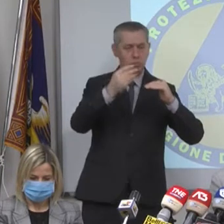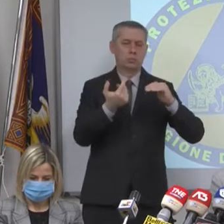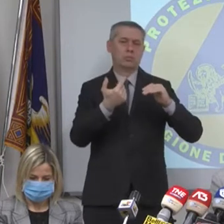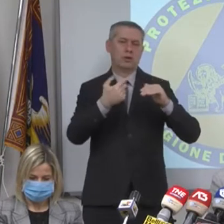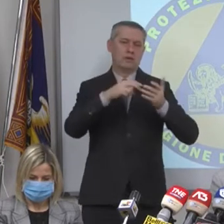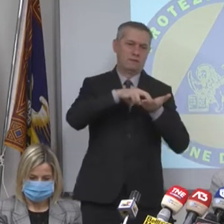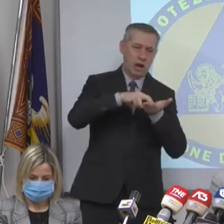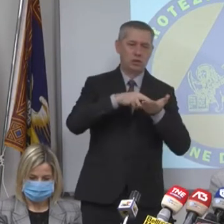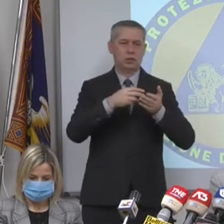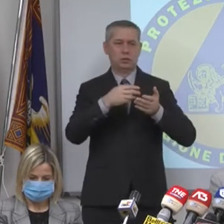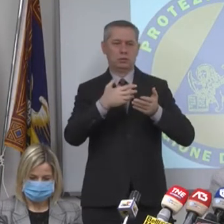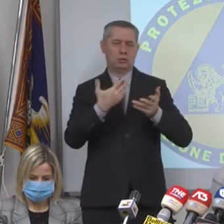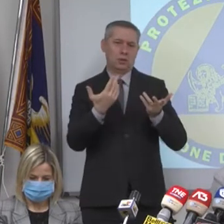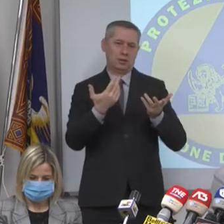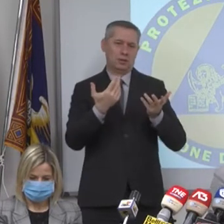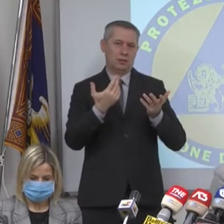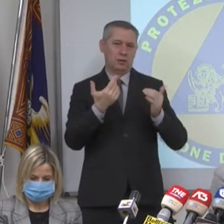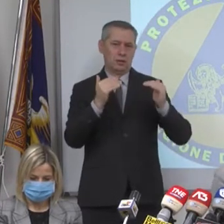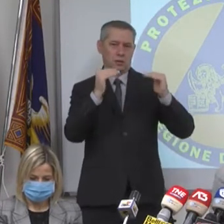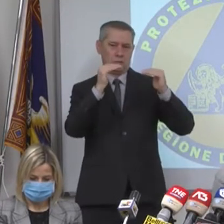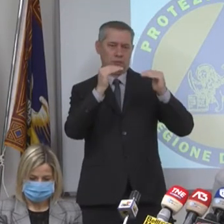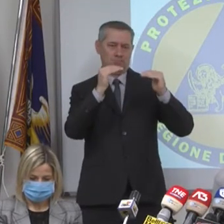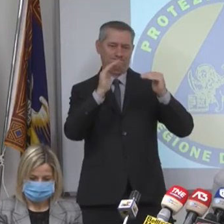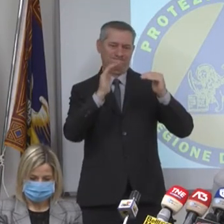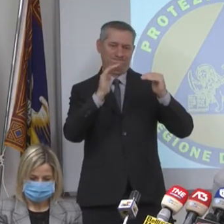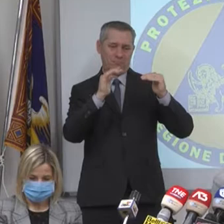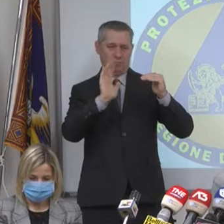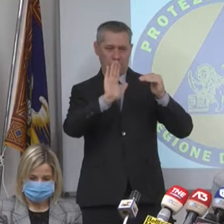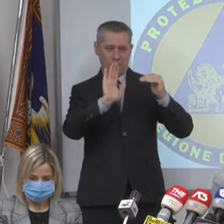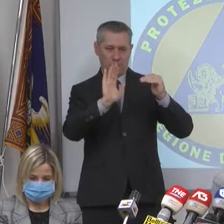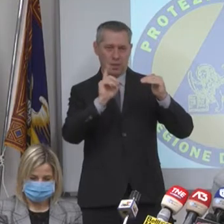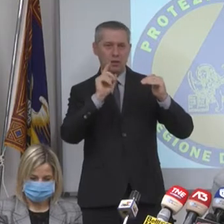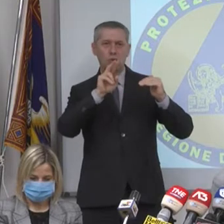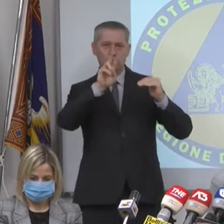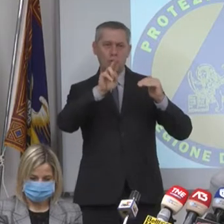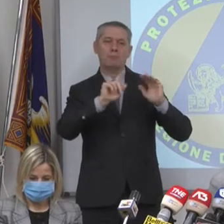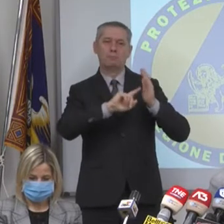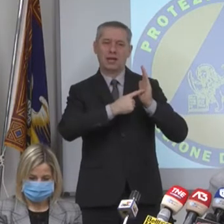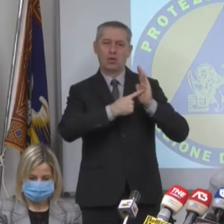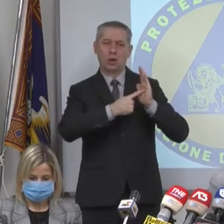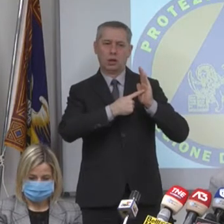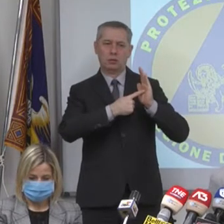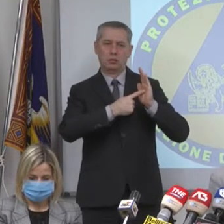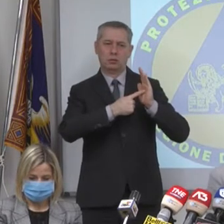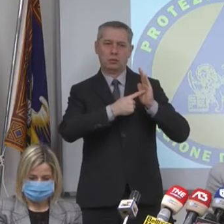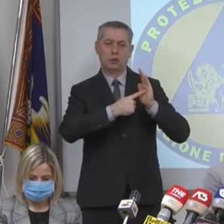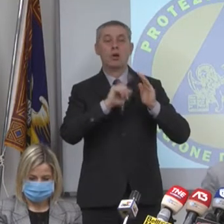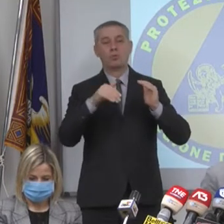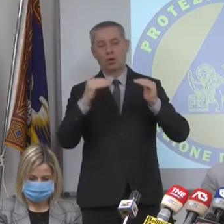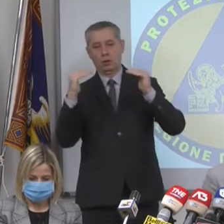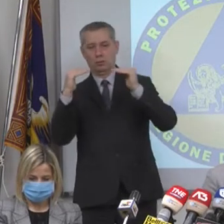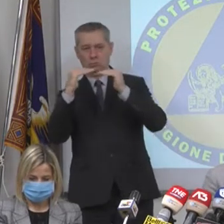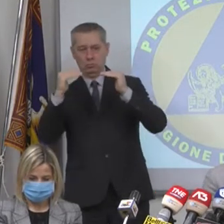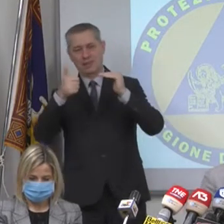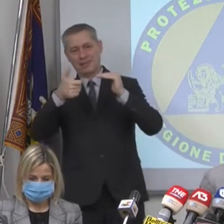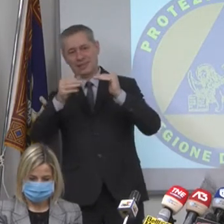noi comunque prima di arrivare agli under 60 da vaccinare, ne abbiamo quasi 2 milioni prima da fare. Nel frattempo arrivano anche